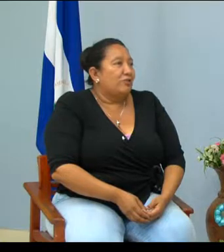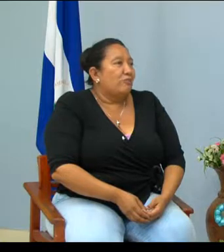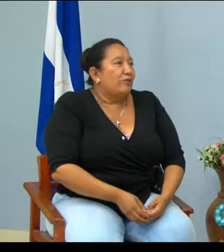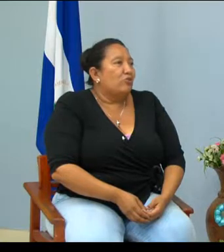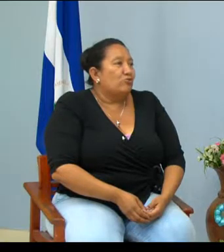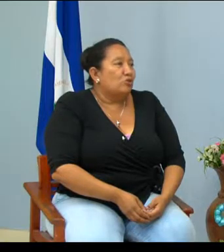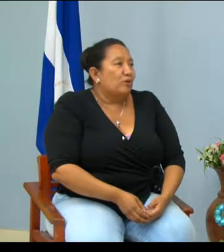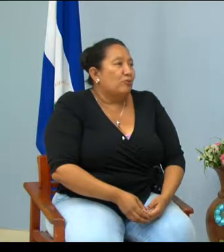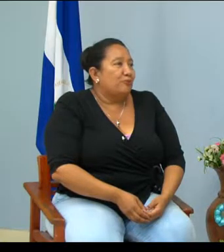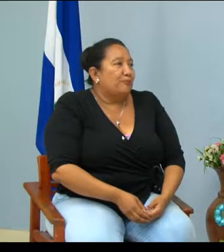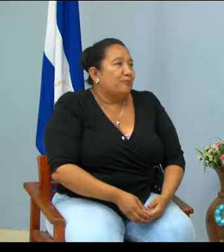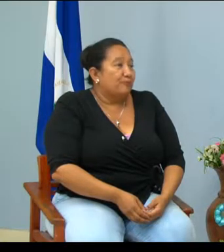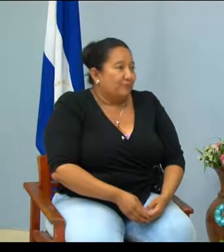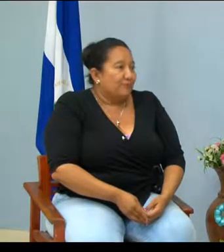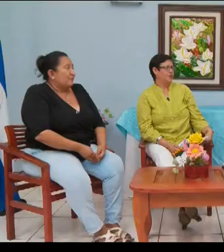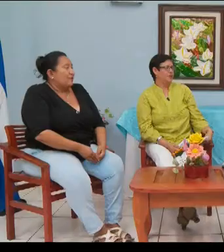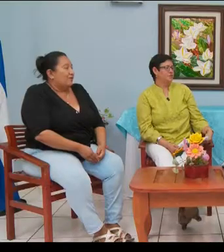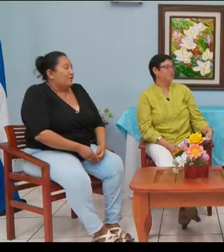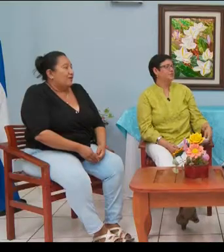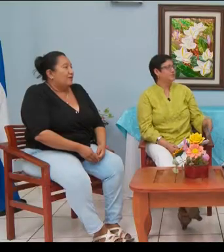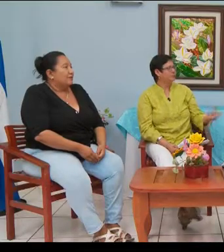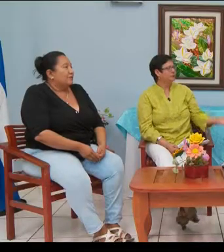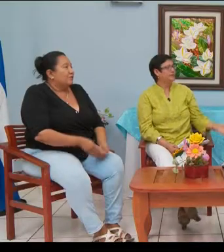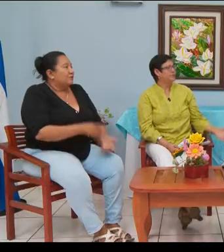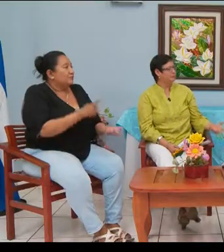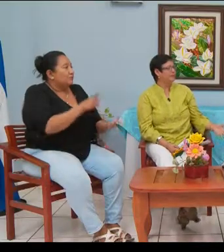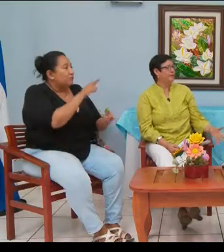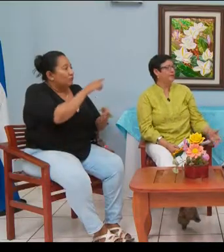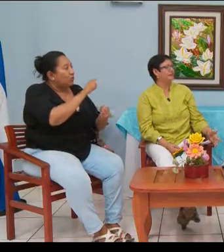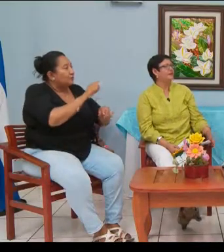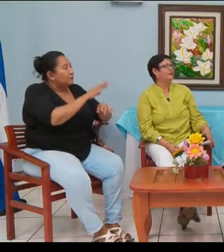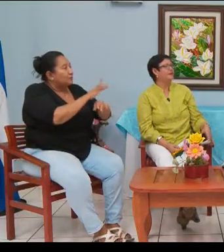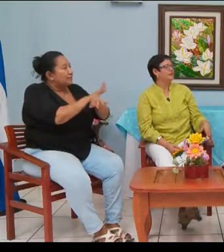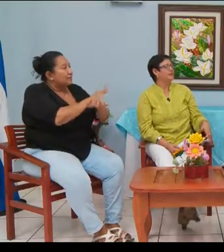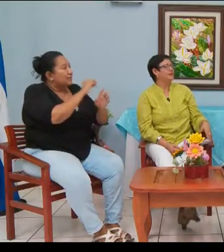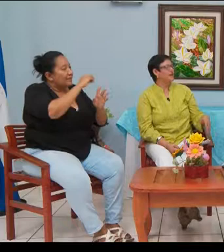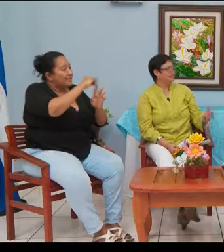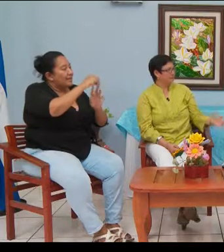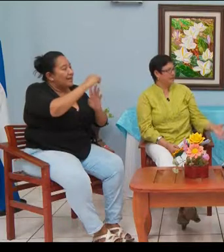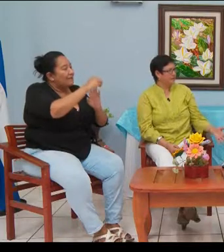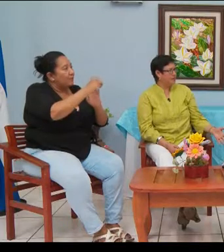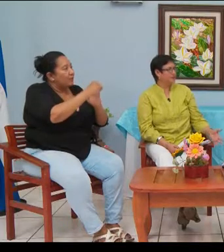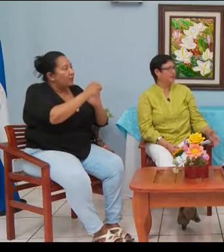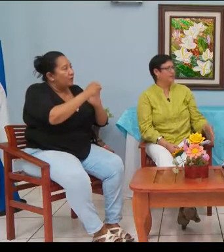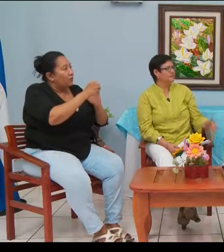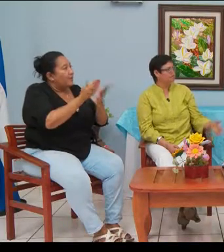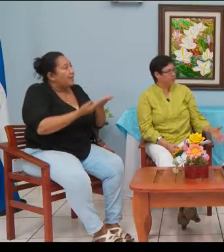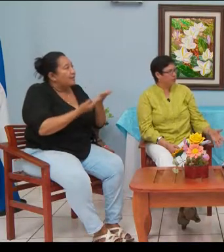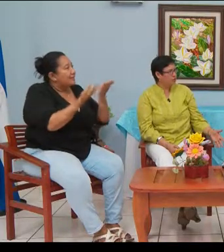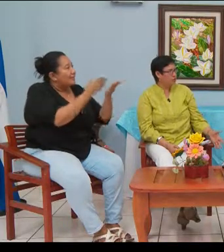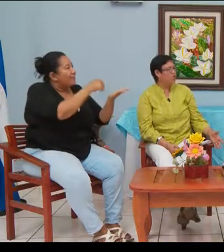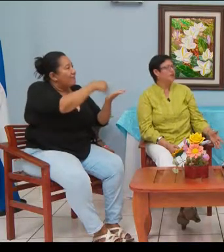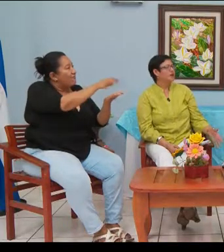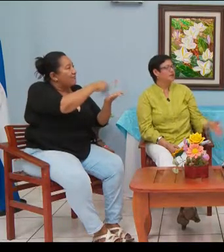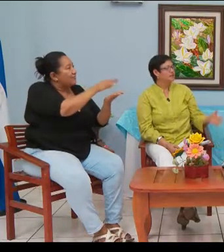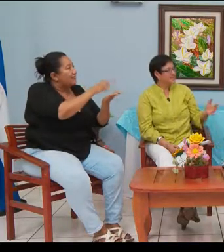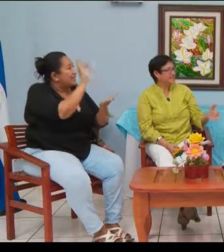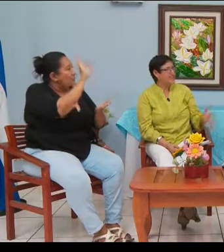como seres humanos con mucho amor. Entonces, ¿vos sentís que la pedagogía te brinda esas herramientas, esos